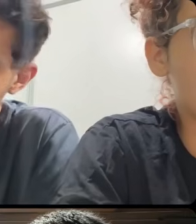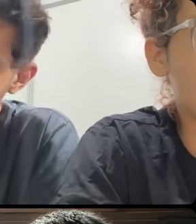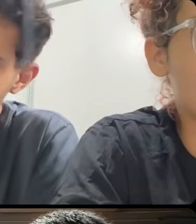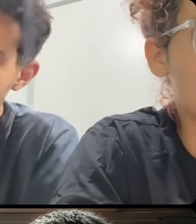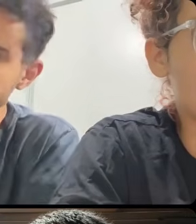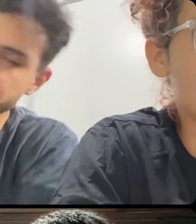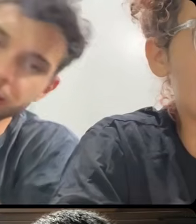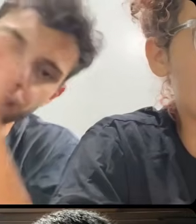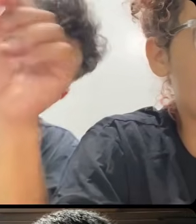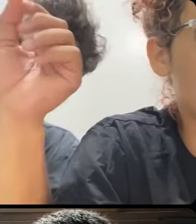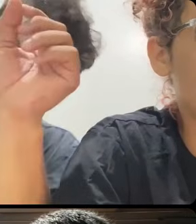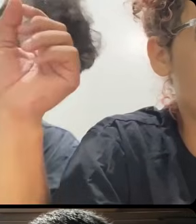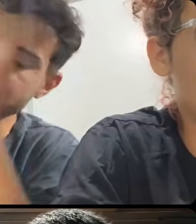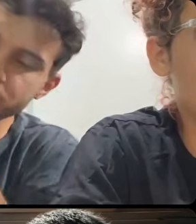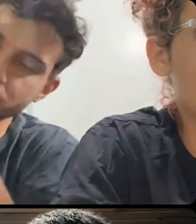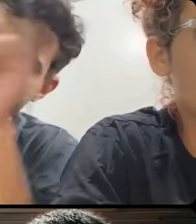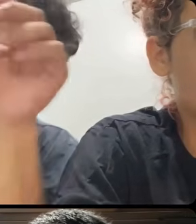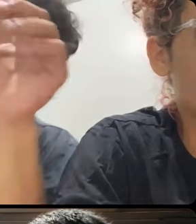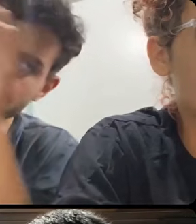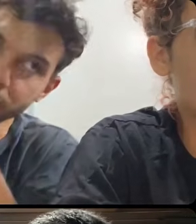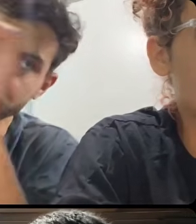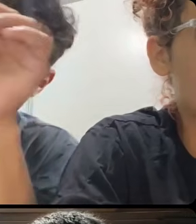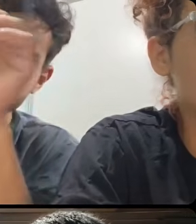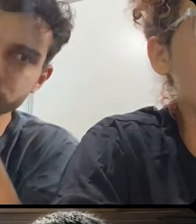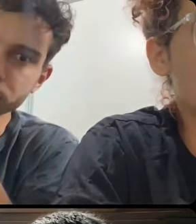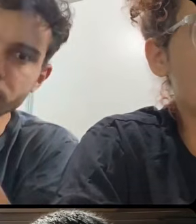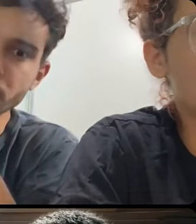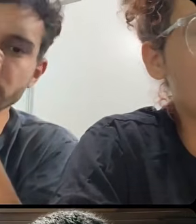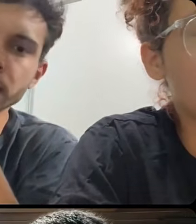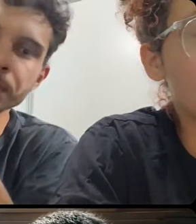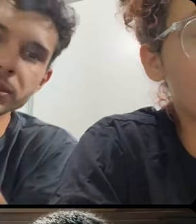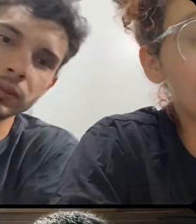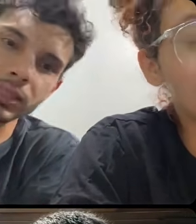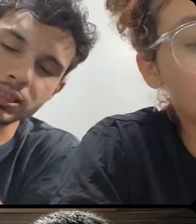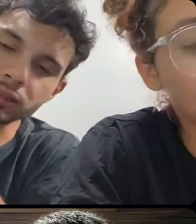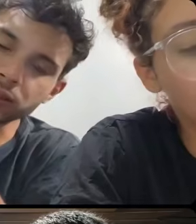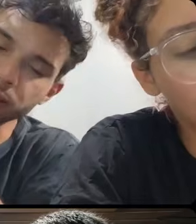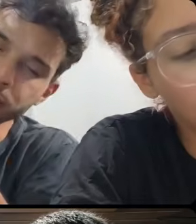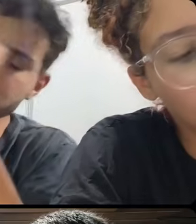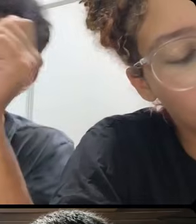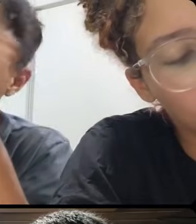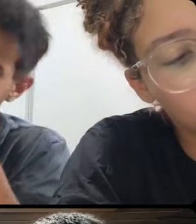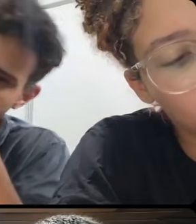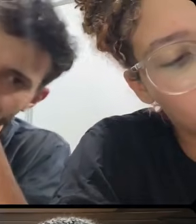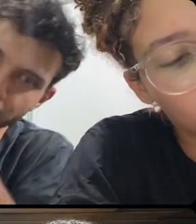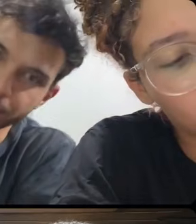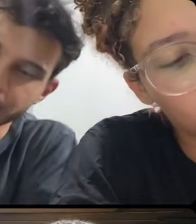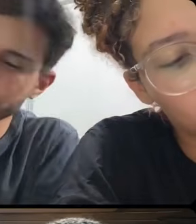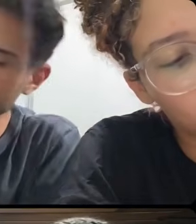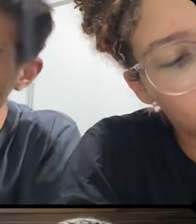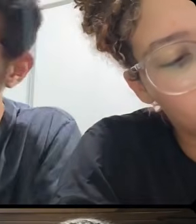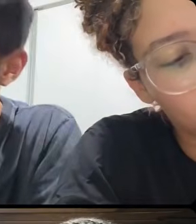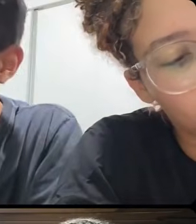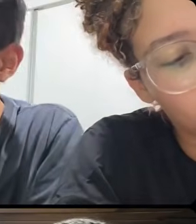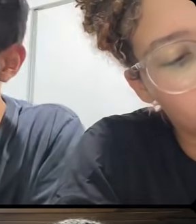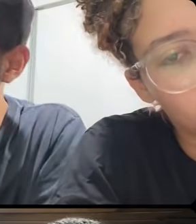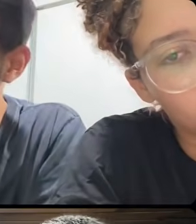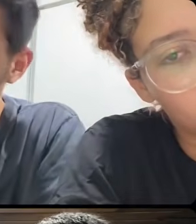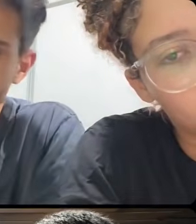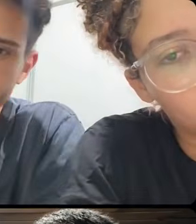uma palavra ali, tudo mais, a gente escreveu assim no balão story, né? Que a pessoa vai, estoura e ali dentro tem uma palavra,